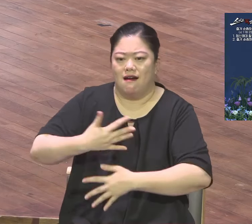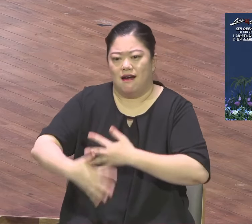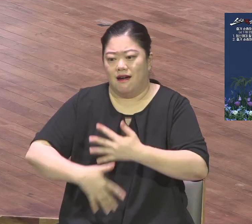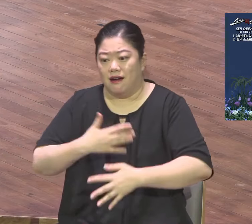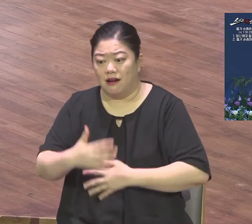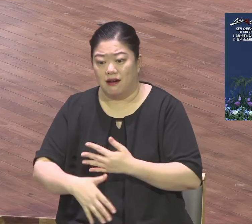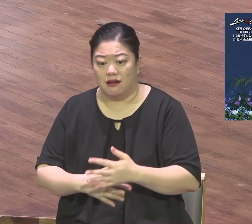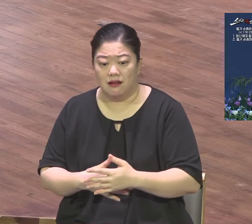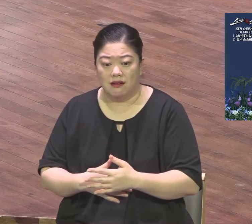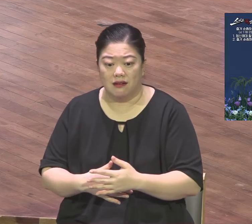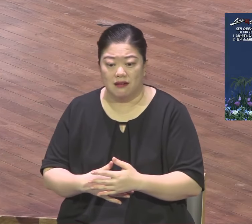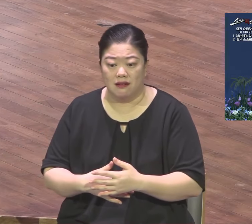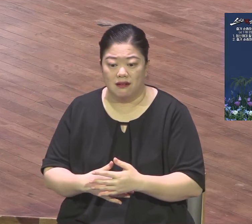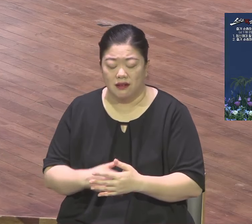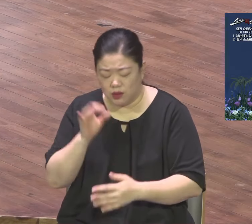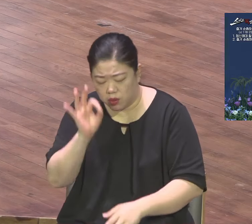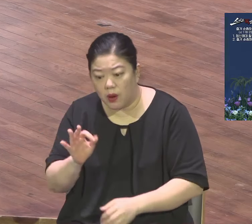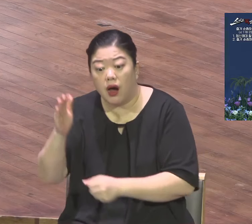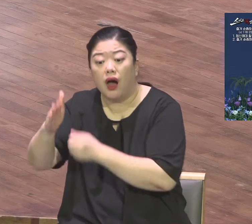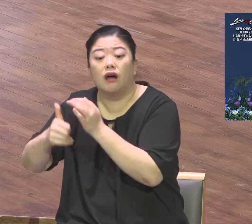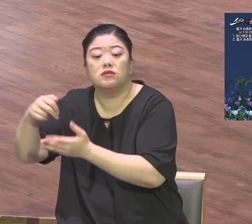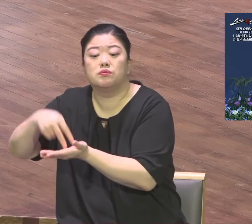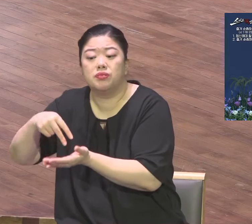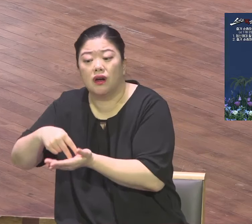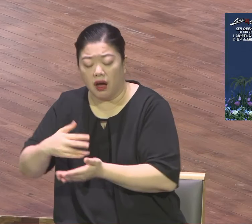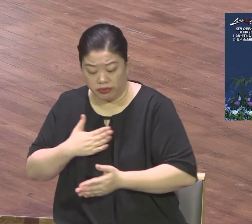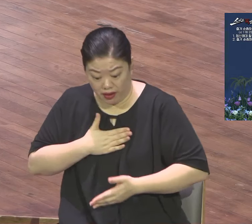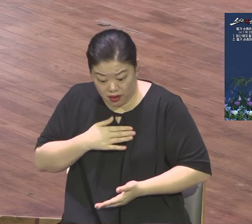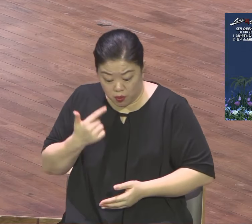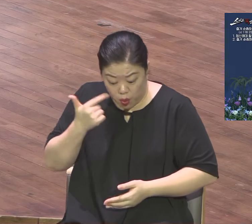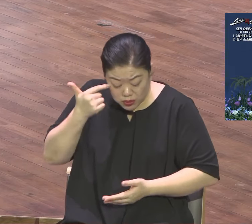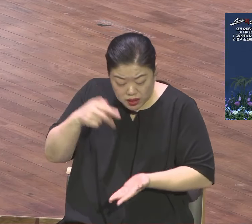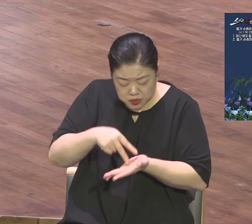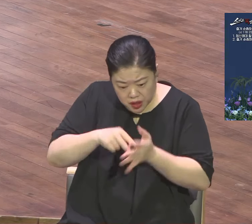진심으로 사람이요 식사를 대접을